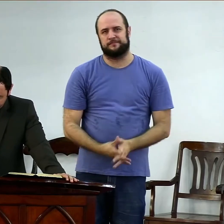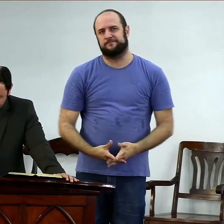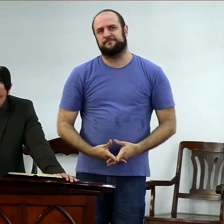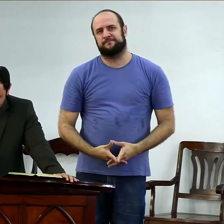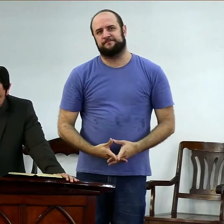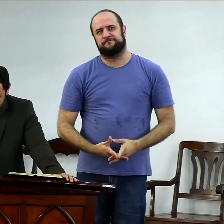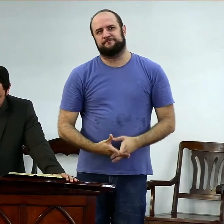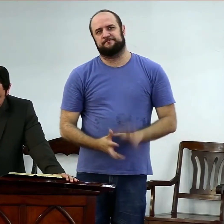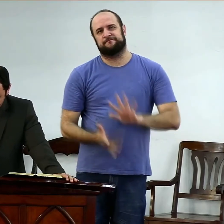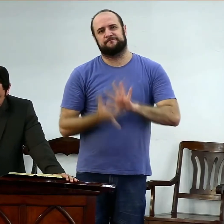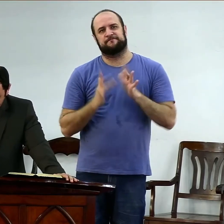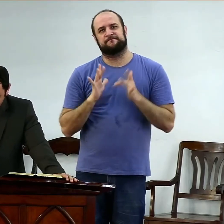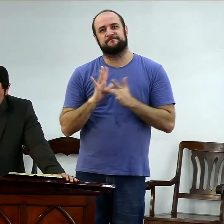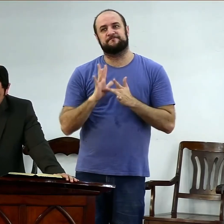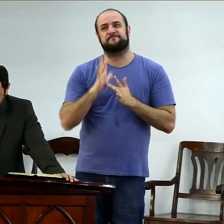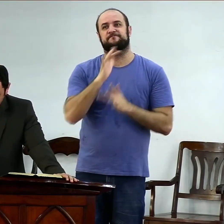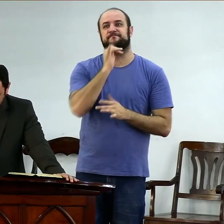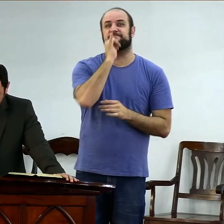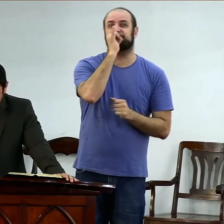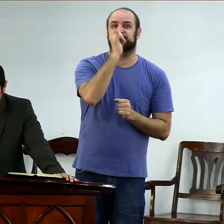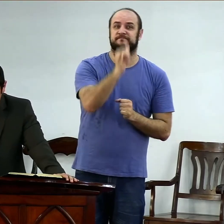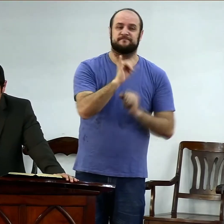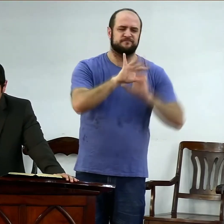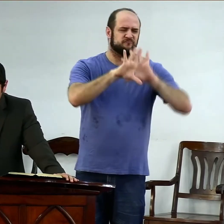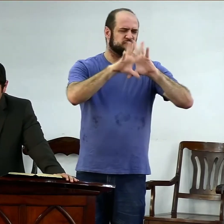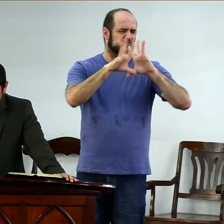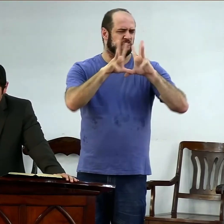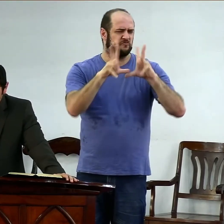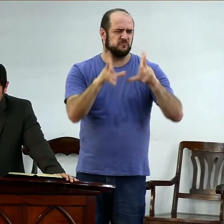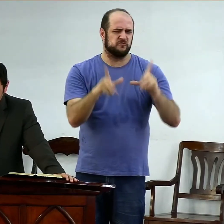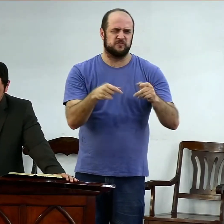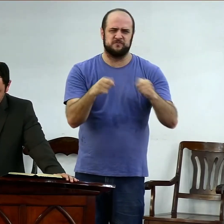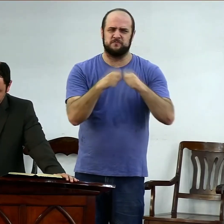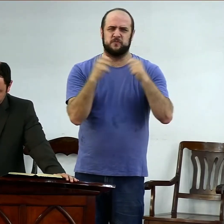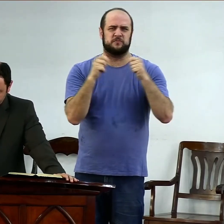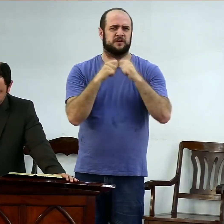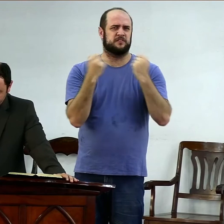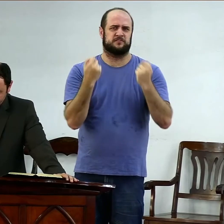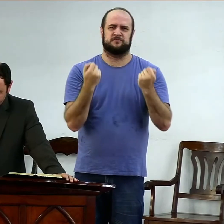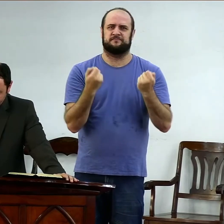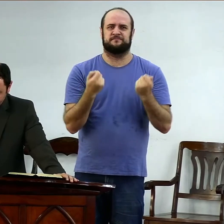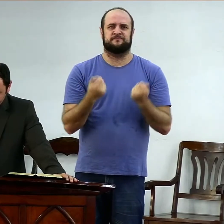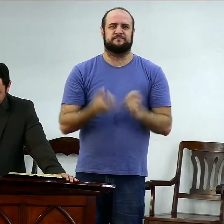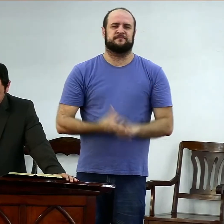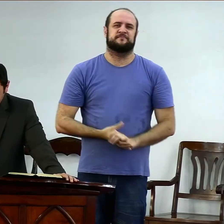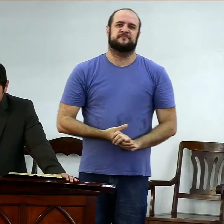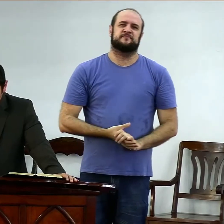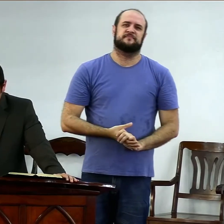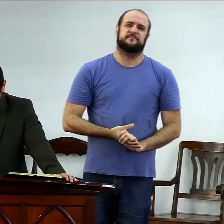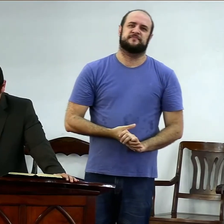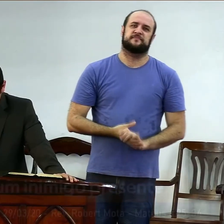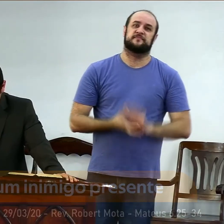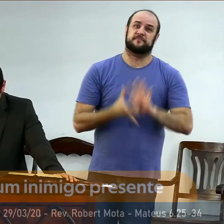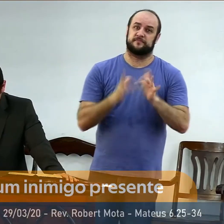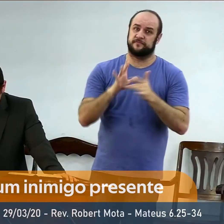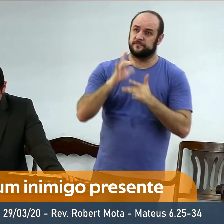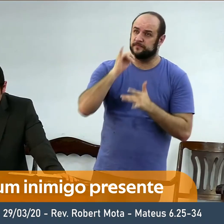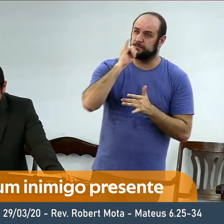E aí Jesus diz que tudo isso é exagero. E ele fala para